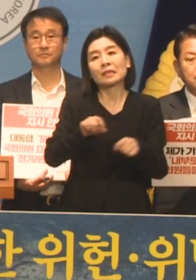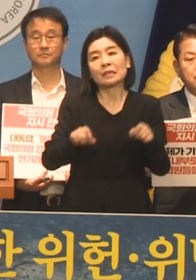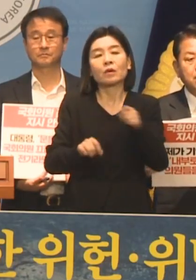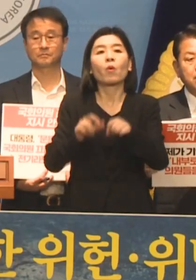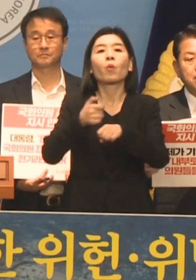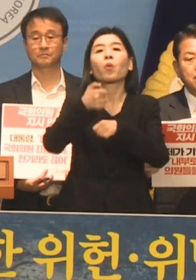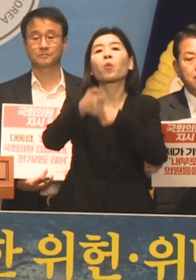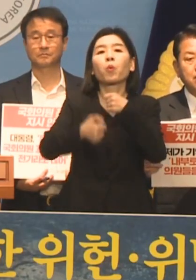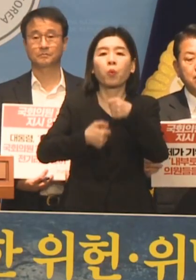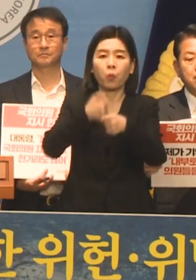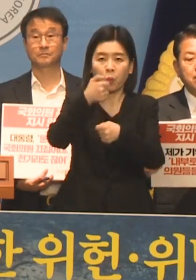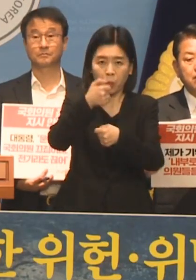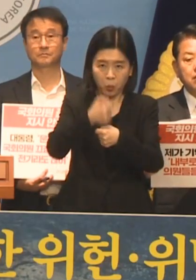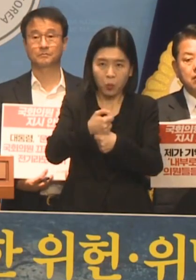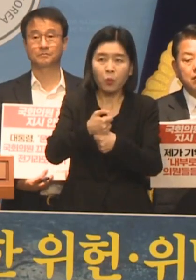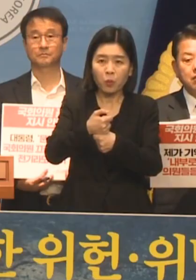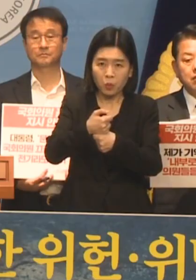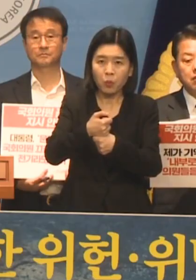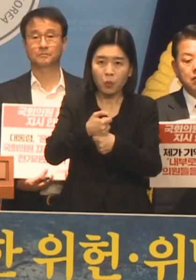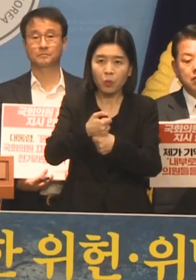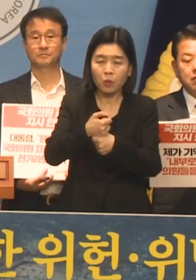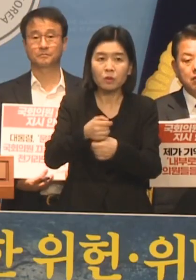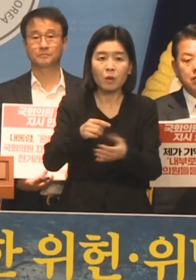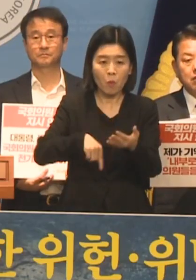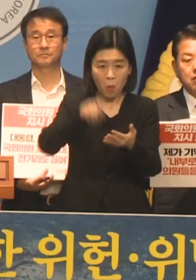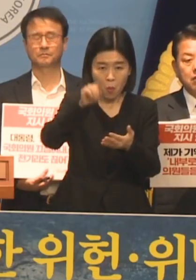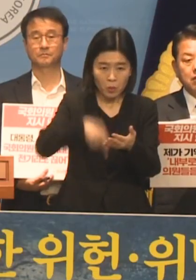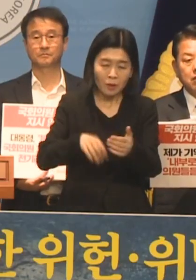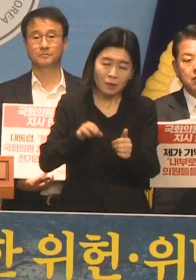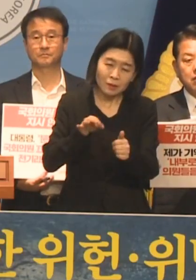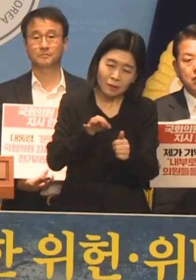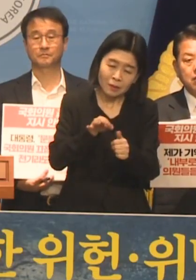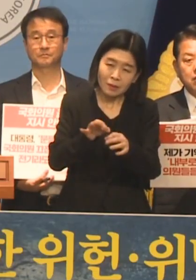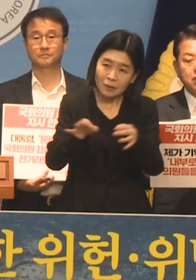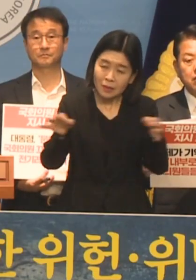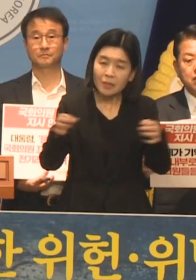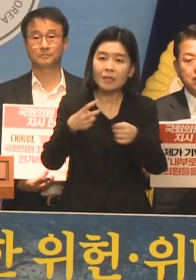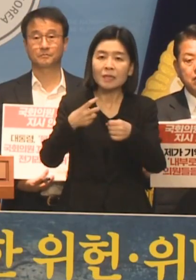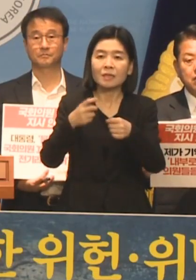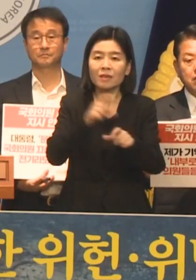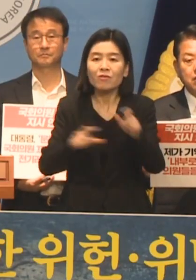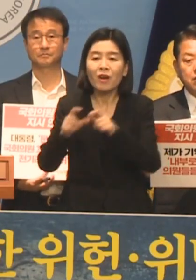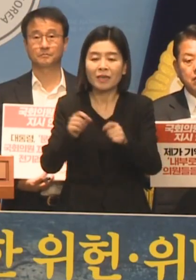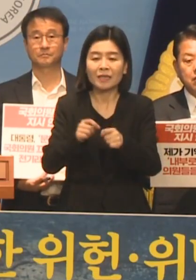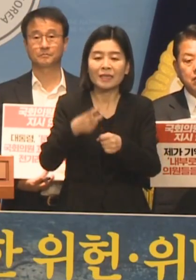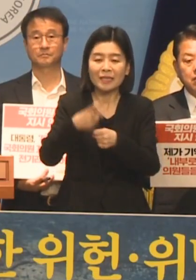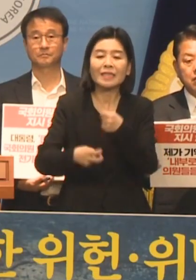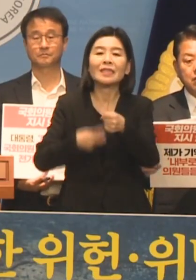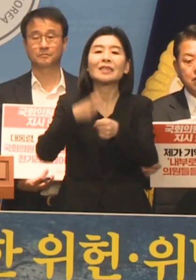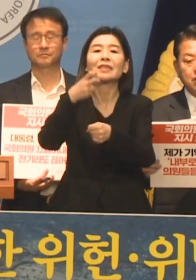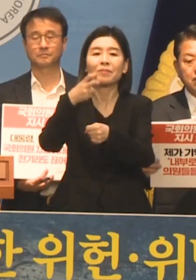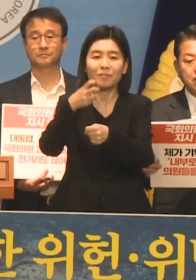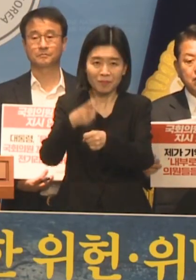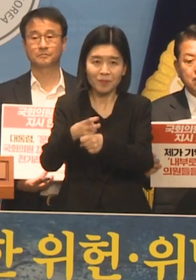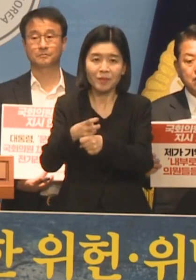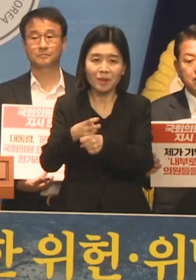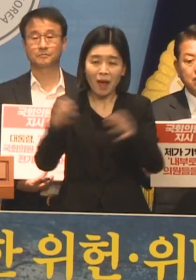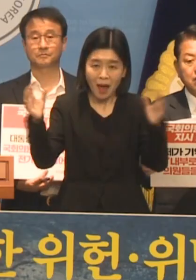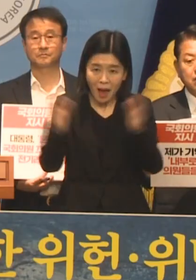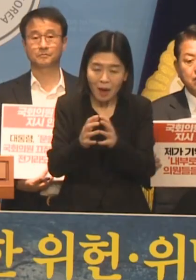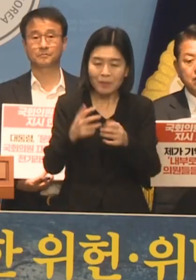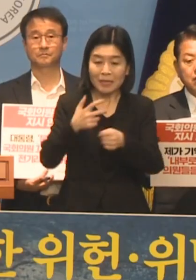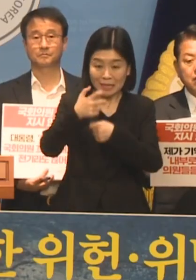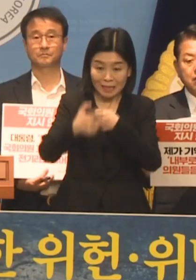그리고 보상까지 이루어지는데 20년이 더 걸려서 거진 70년 만에